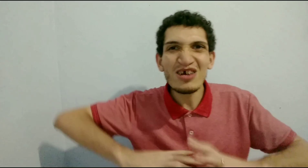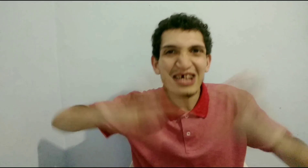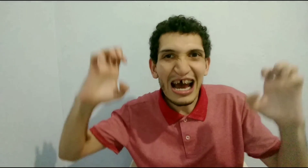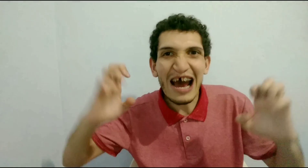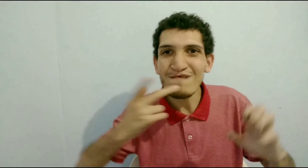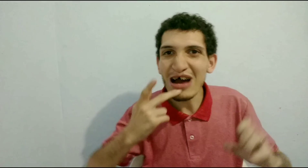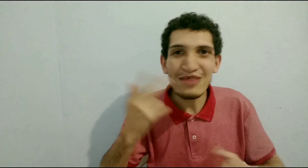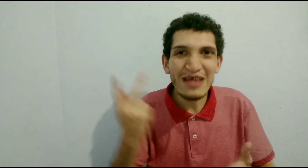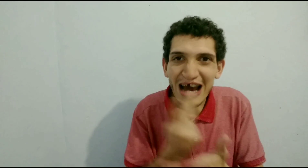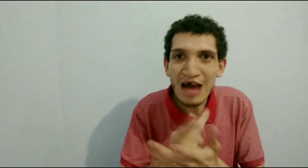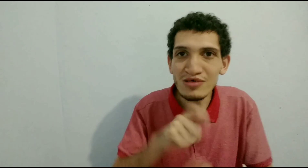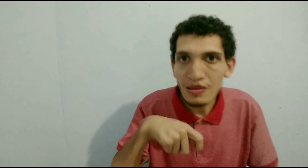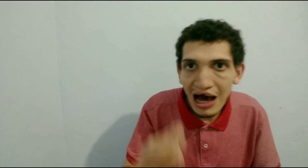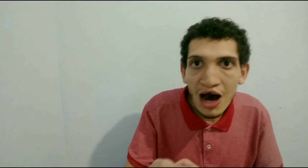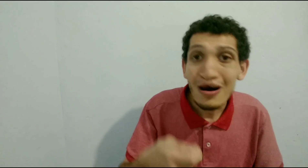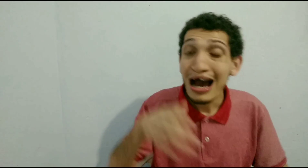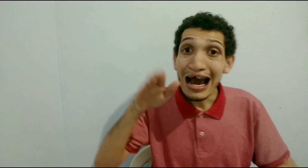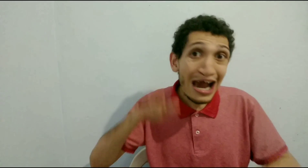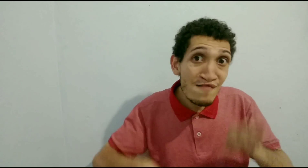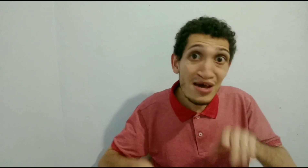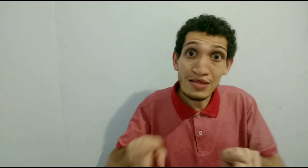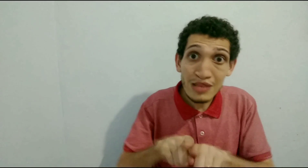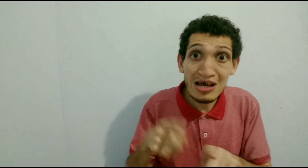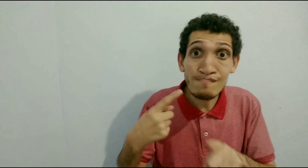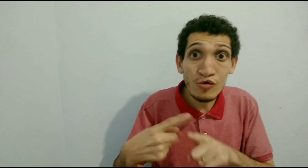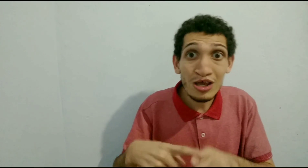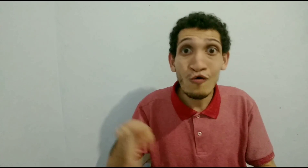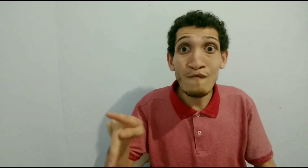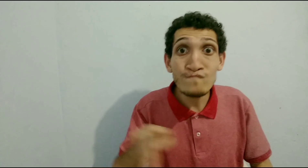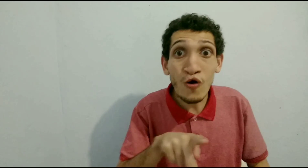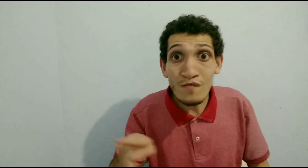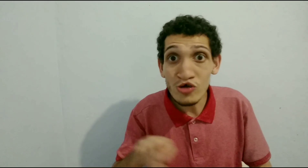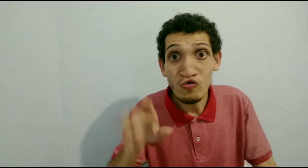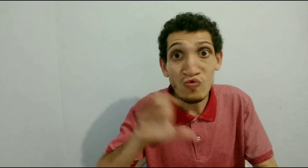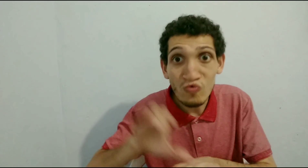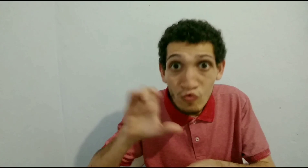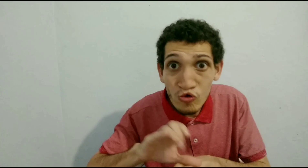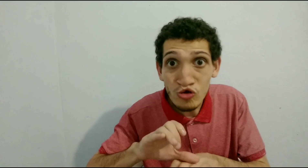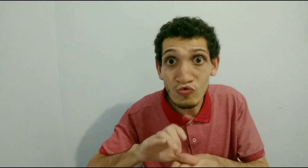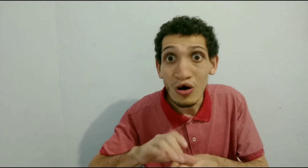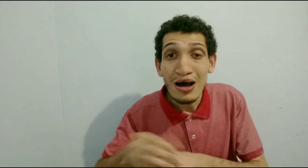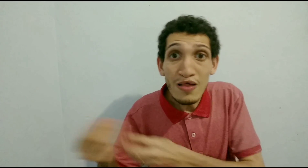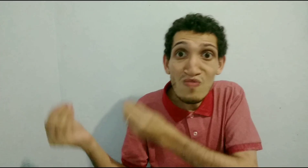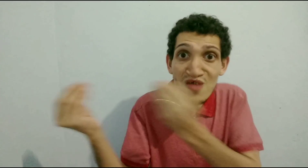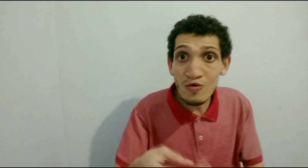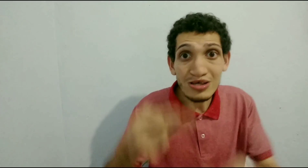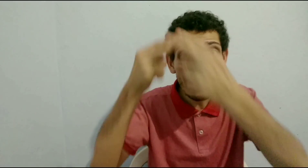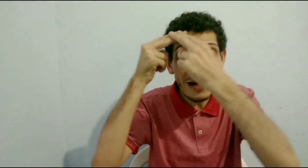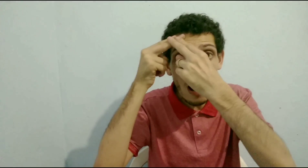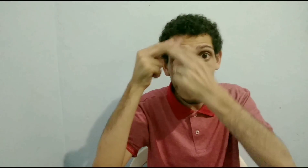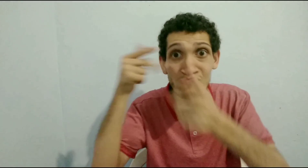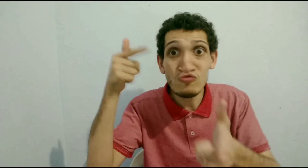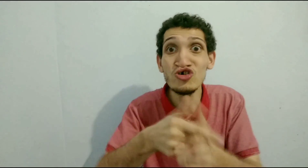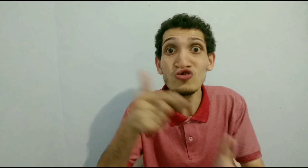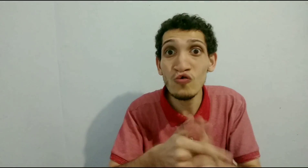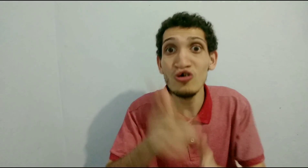brigar, falar errado o sinal. Às vezes, também, porque o professor do curso deu esse trauma, que, por sim, ou